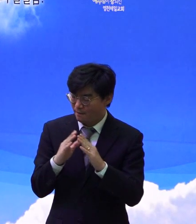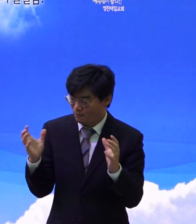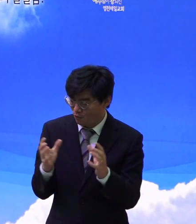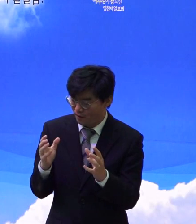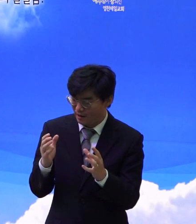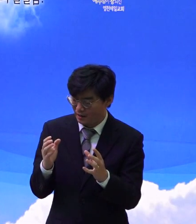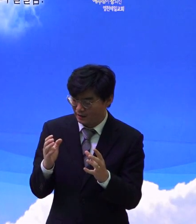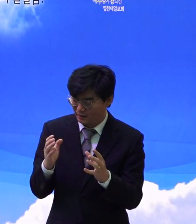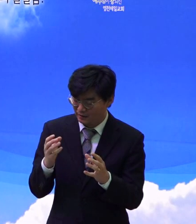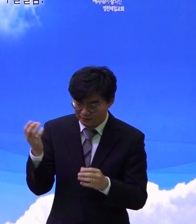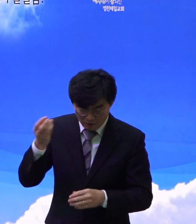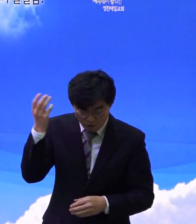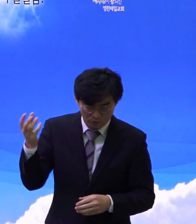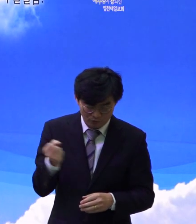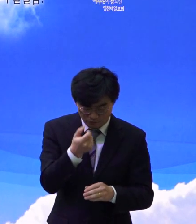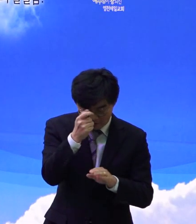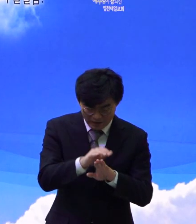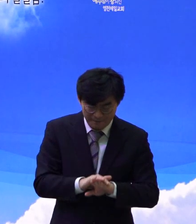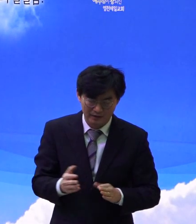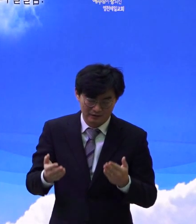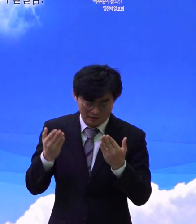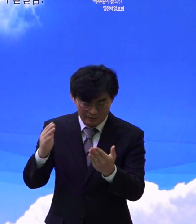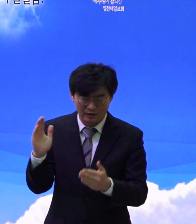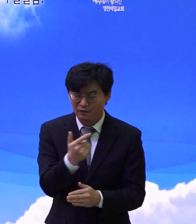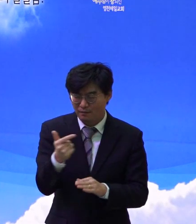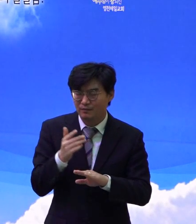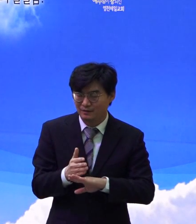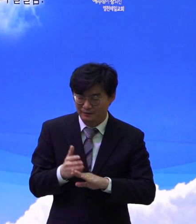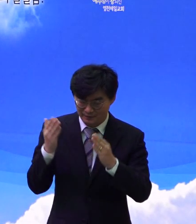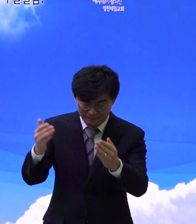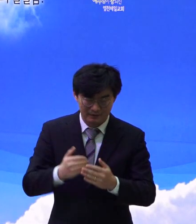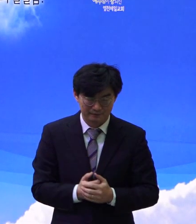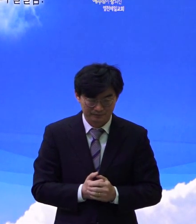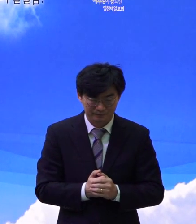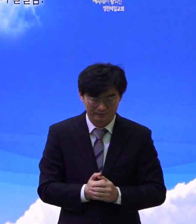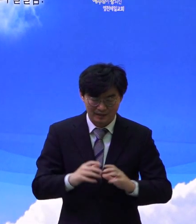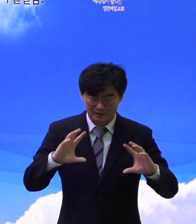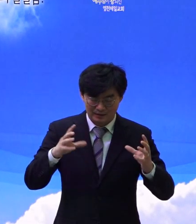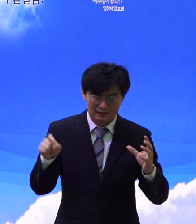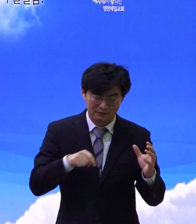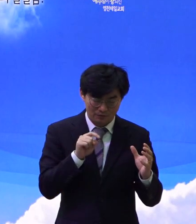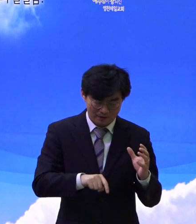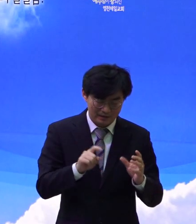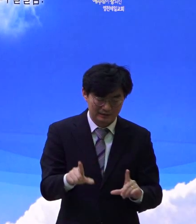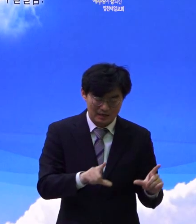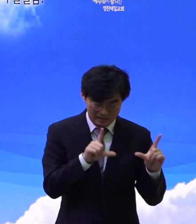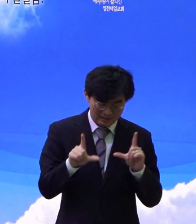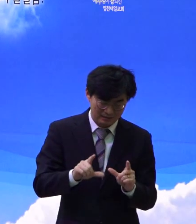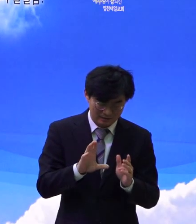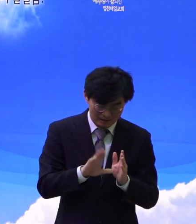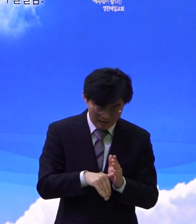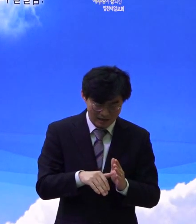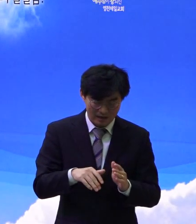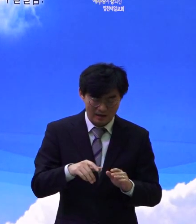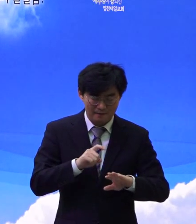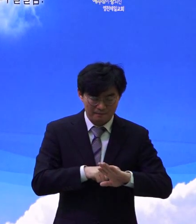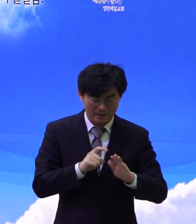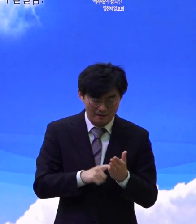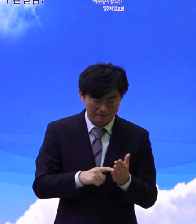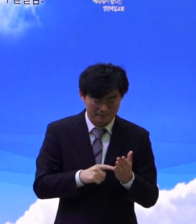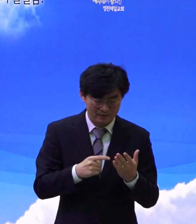수 있도록 은혜 베푸심에 감사를 드립니다. 세상 속에 살면서 흩어졌던 우리의 마음의